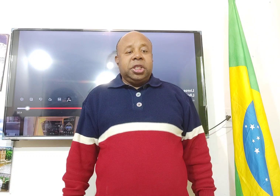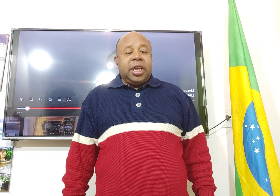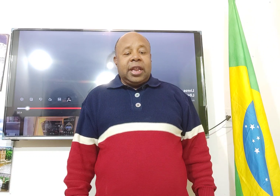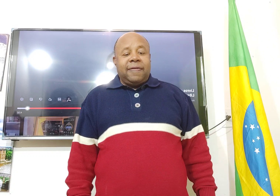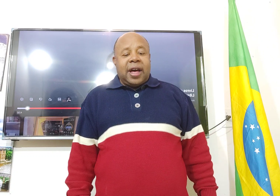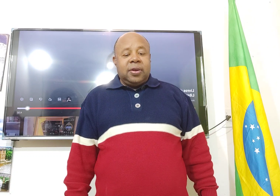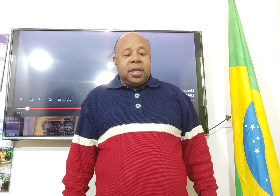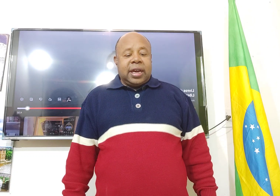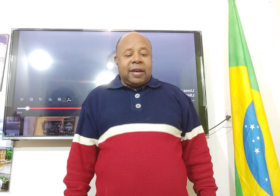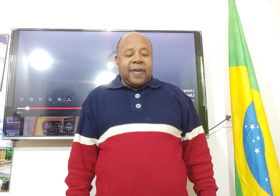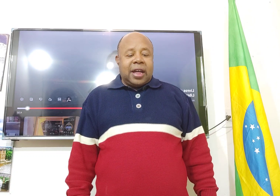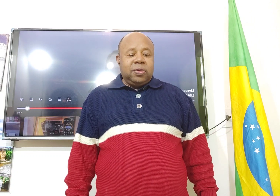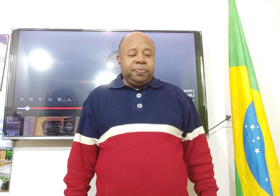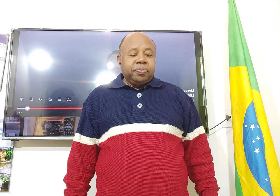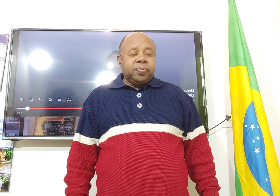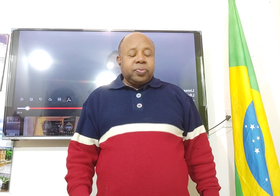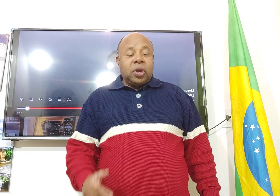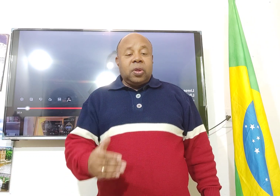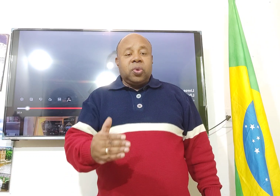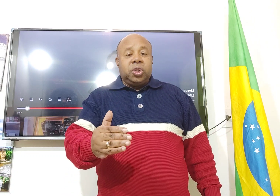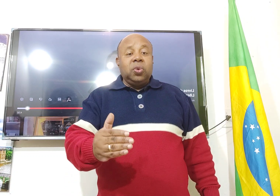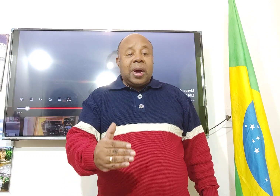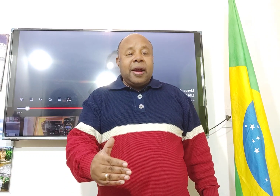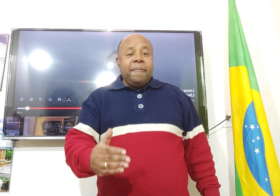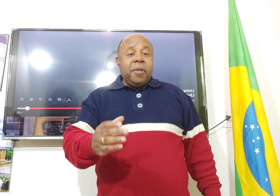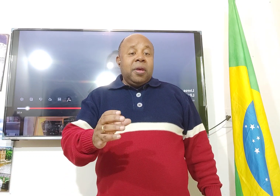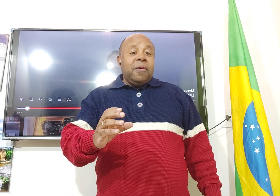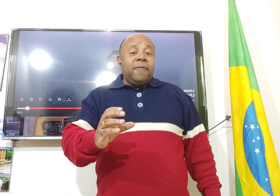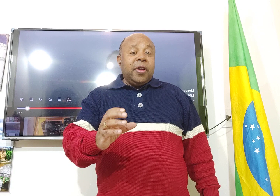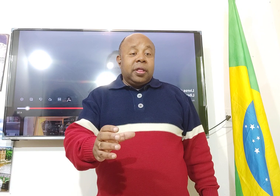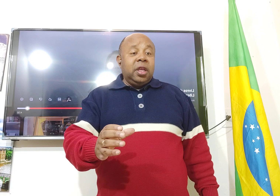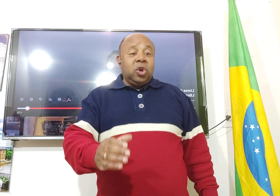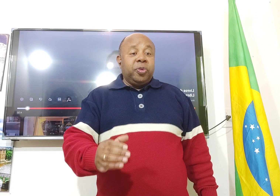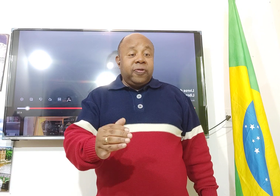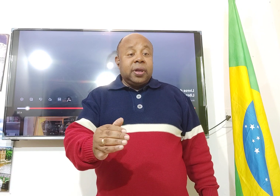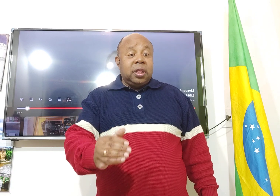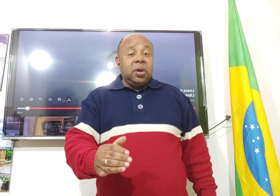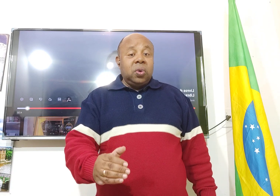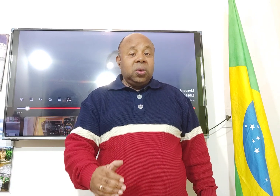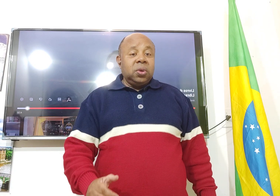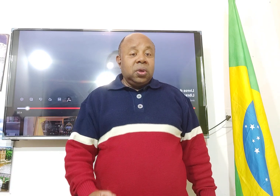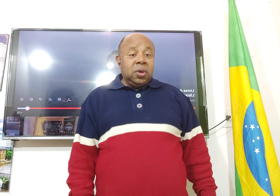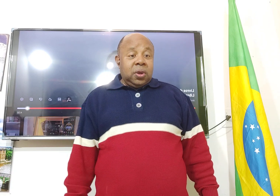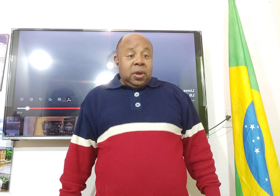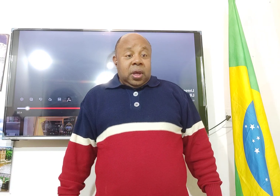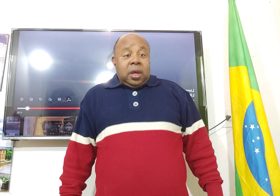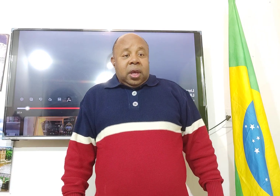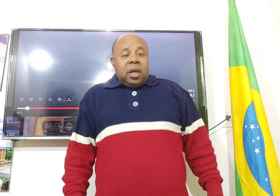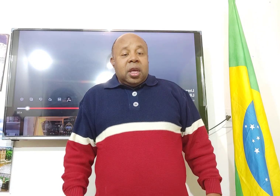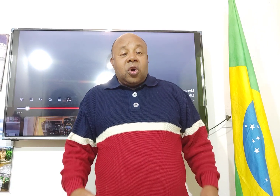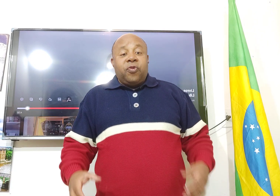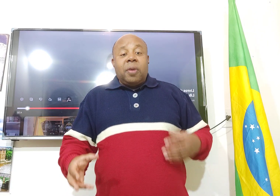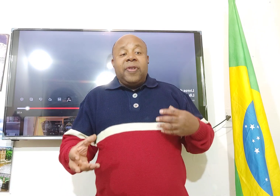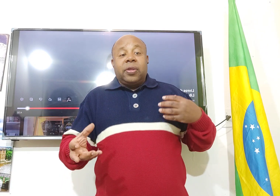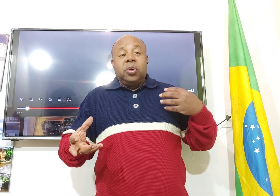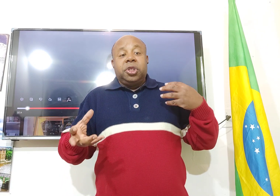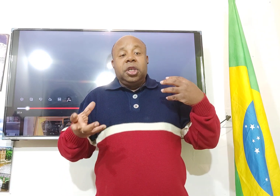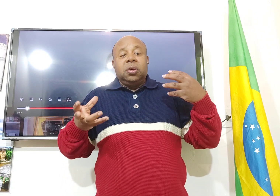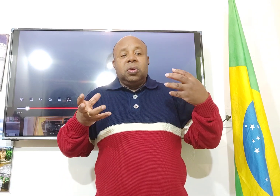deixei gravado aí, tá gravado. Nós vamos continuar versículo por versículo. E conforme vai